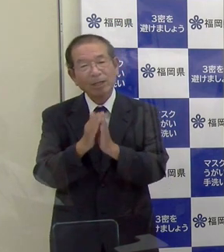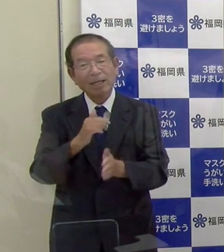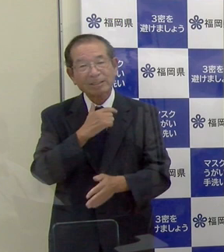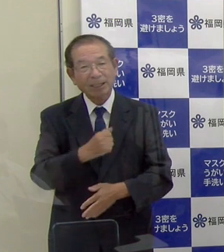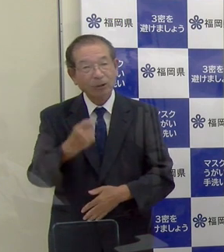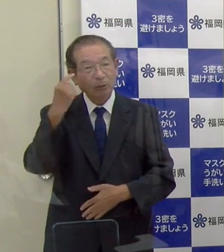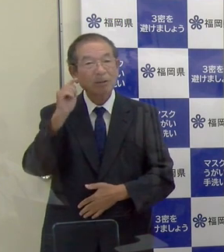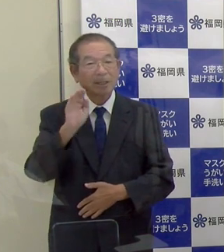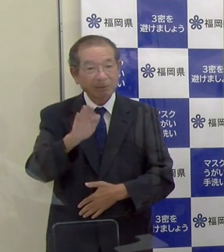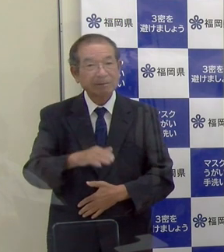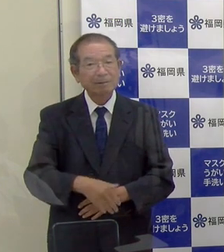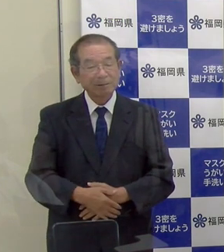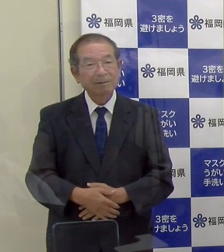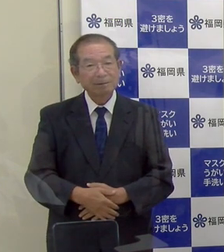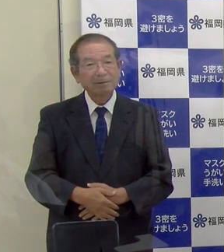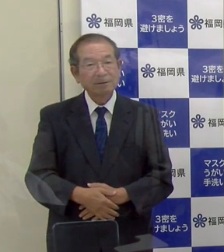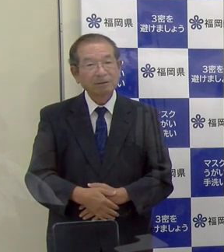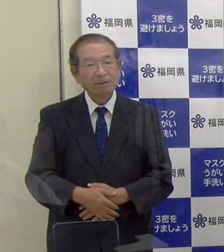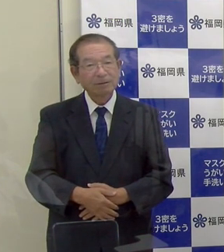思います